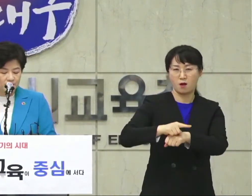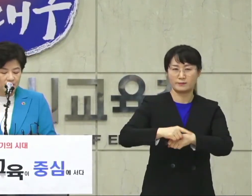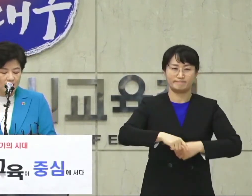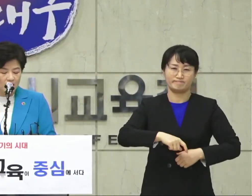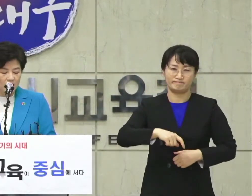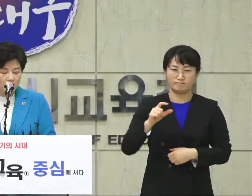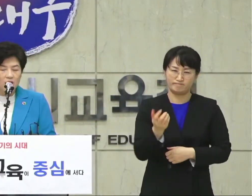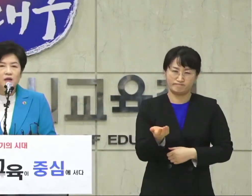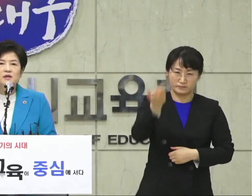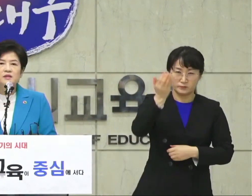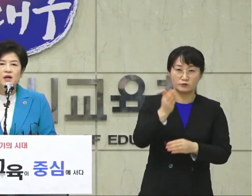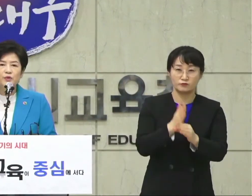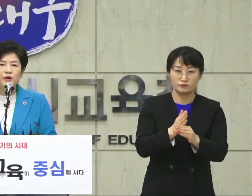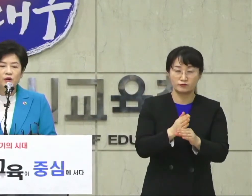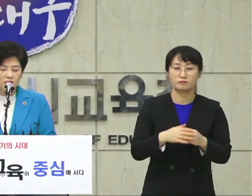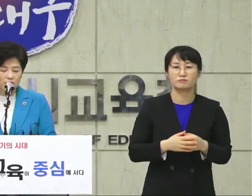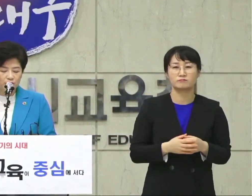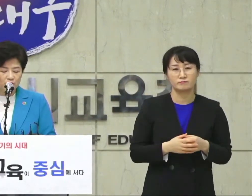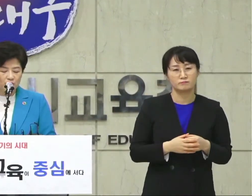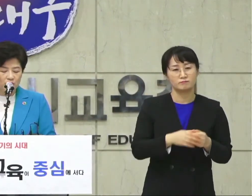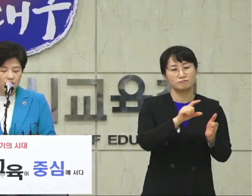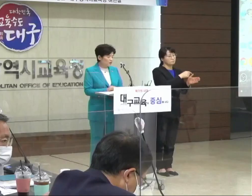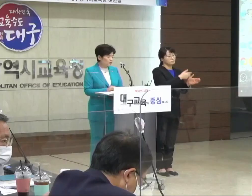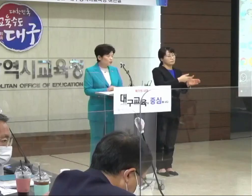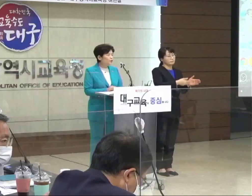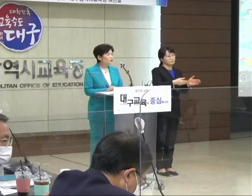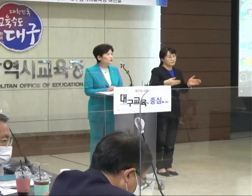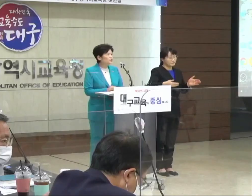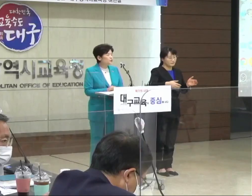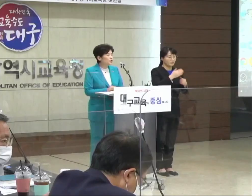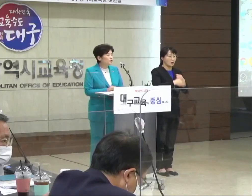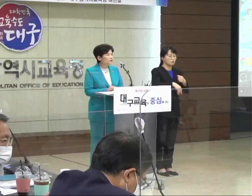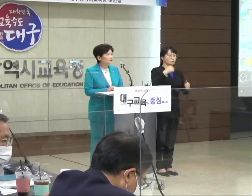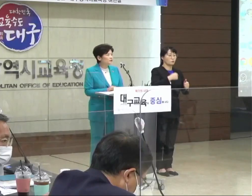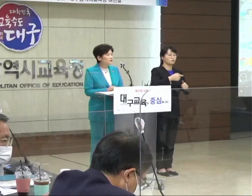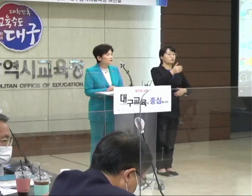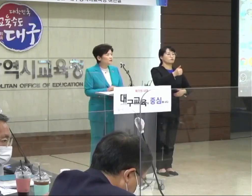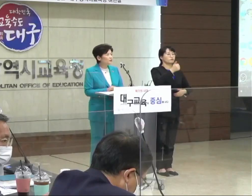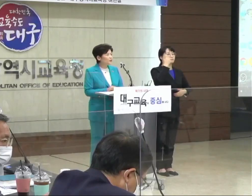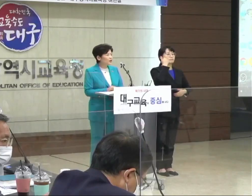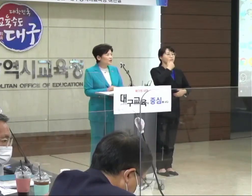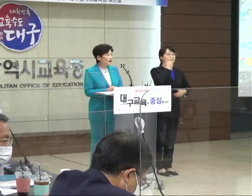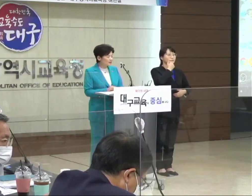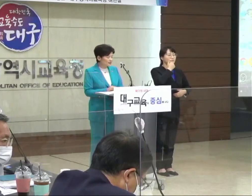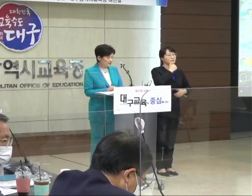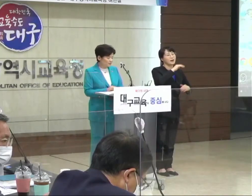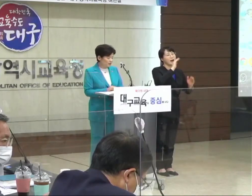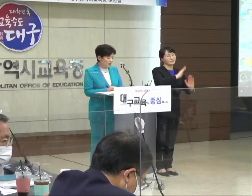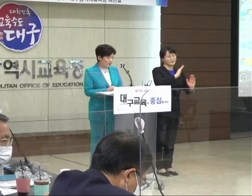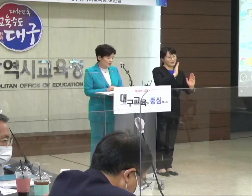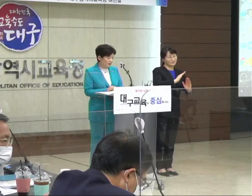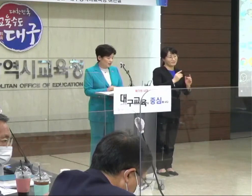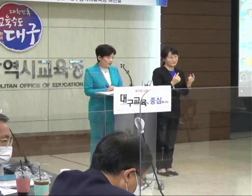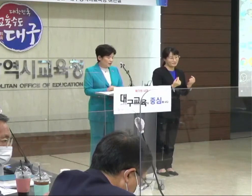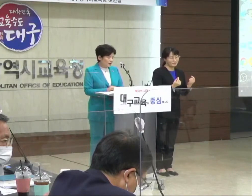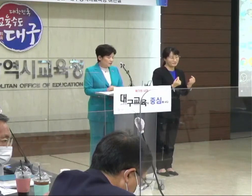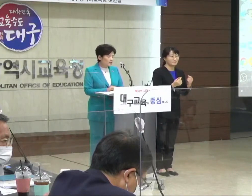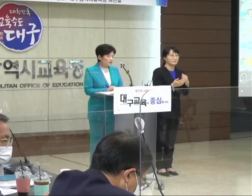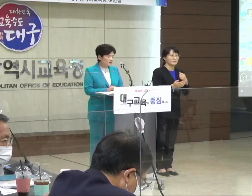강화하고 있습니다. 세월이 흘러도 대구 교육의 주인은 늘 우리